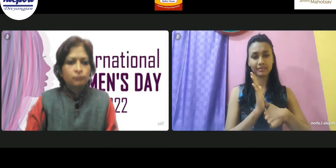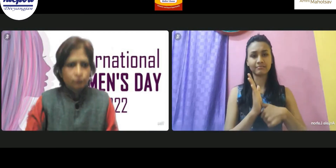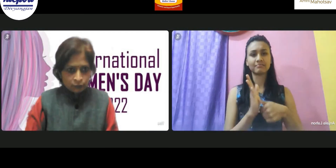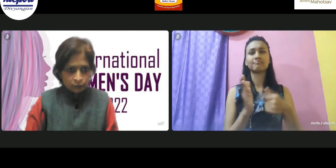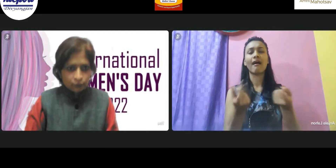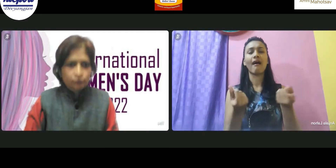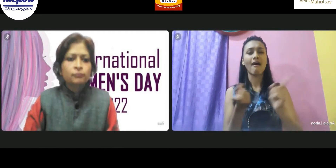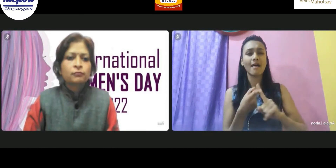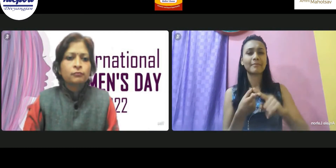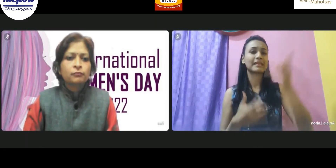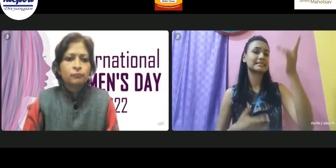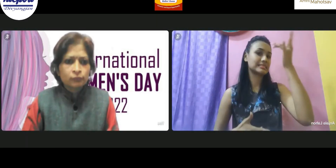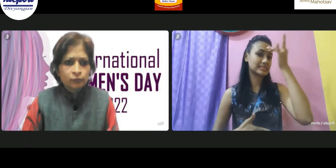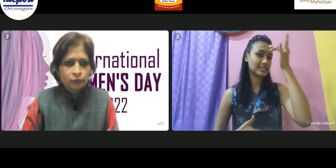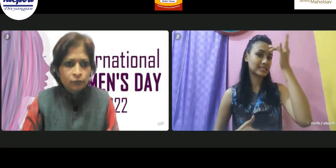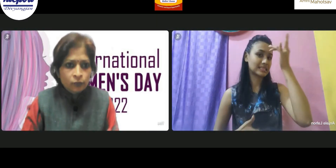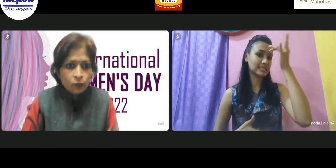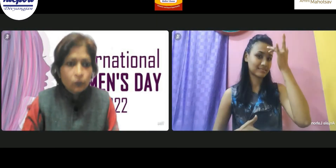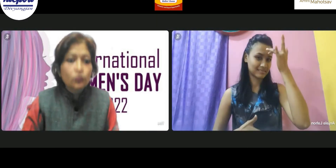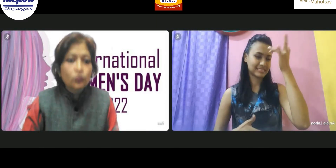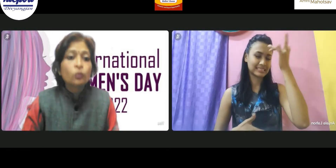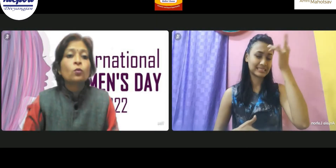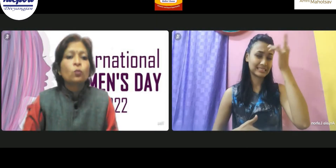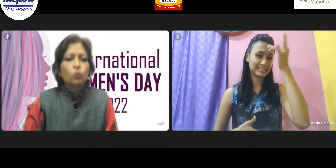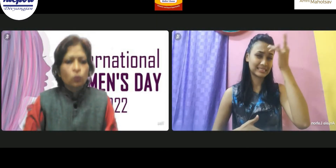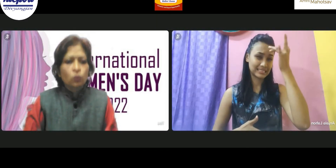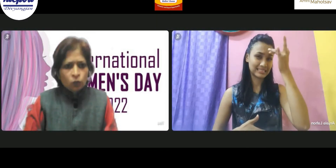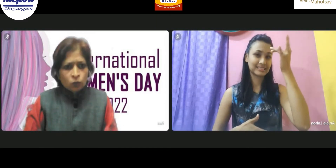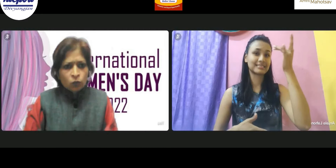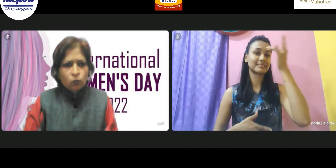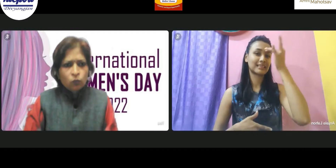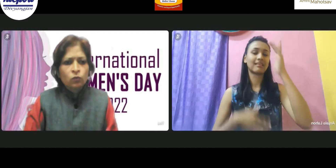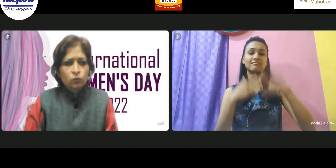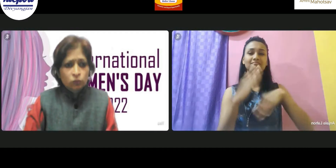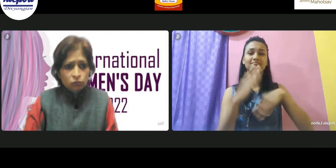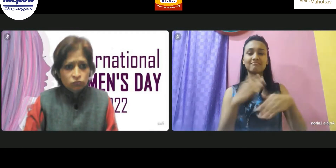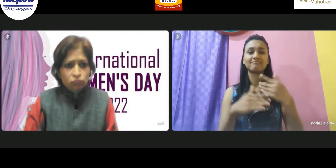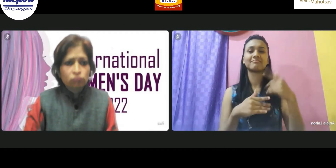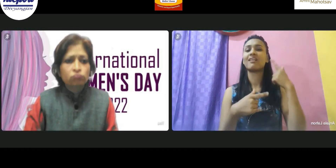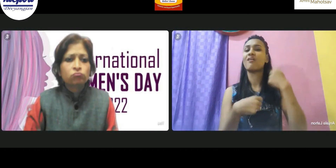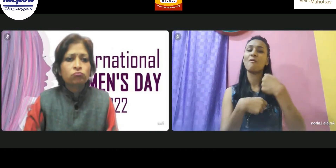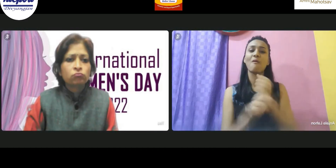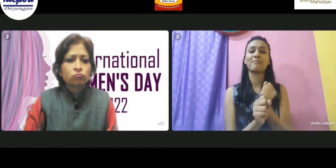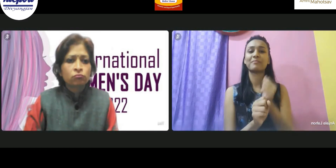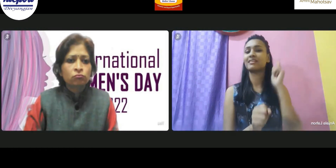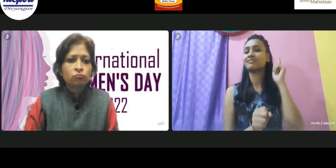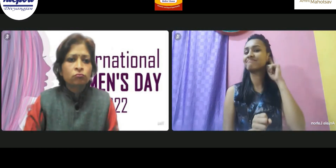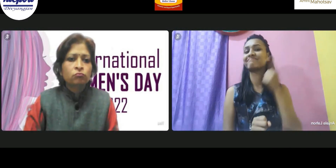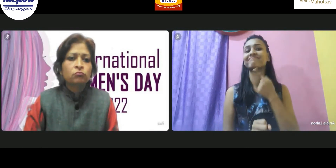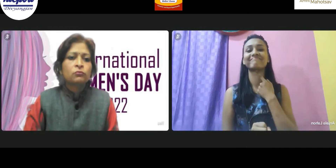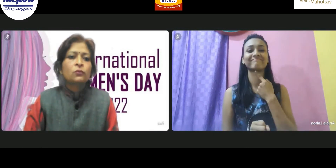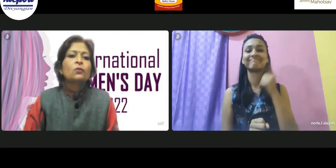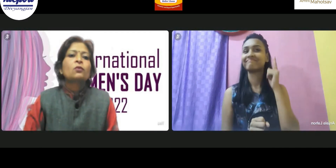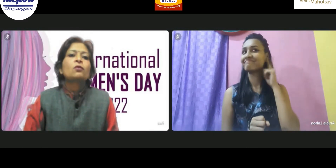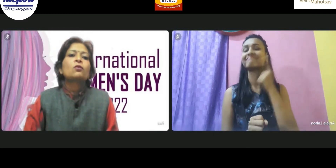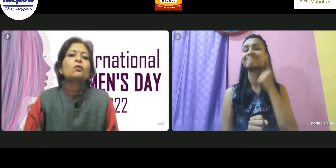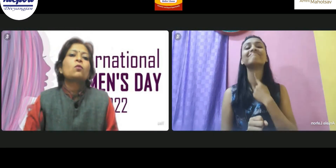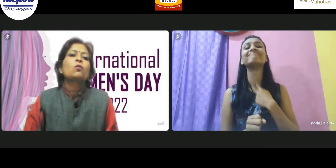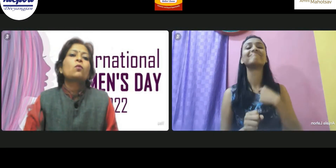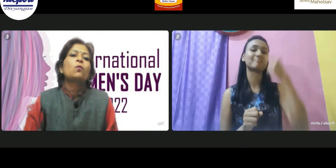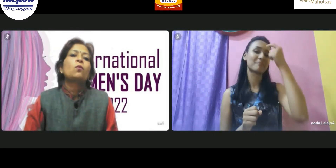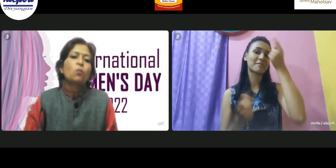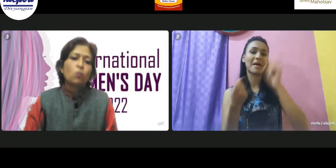जब मैं 1.5 साल की थी तब मैं बीमार हुई और उसके बाद मेरी श्रवण क्षमता खत्म हो